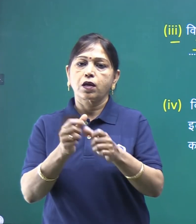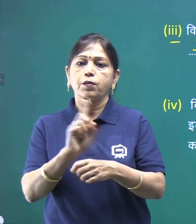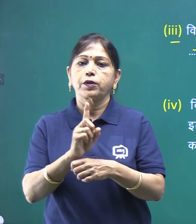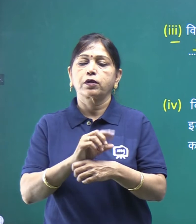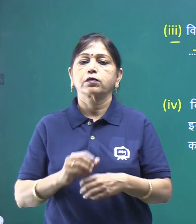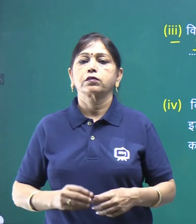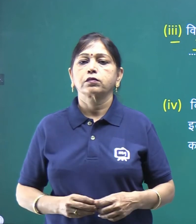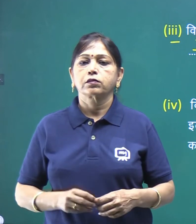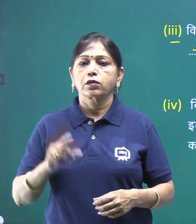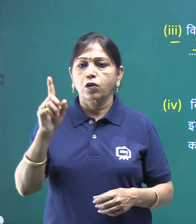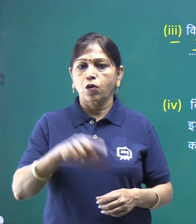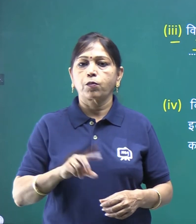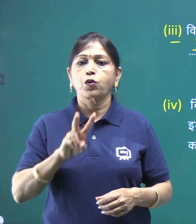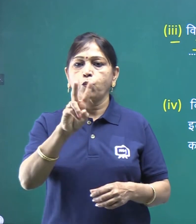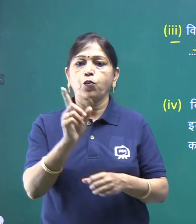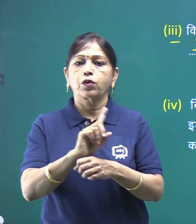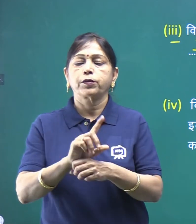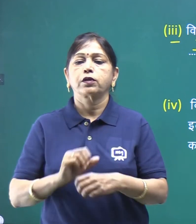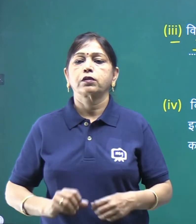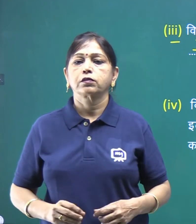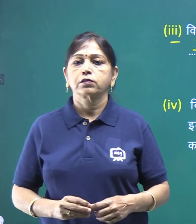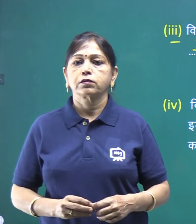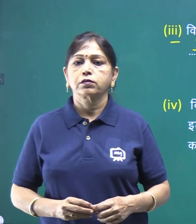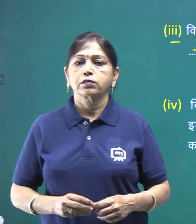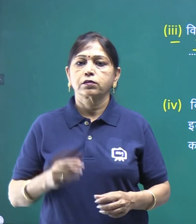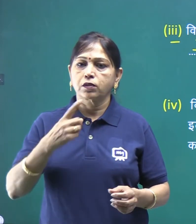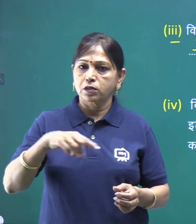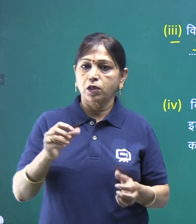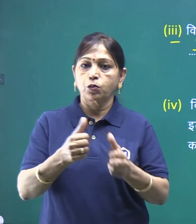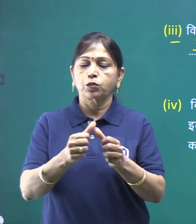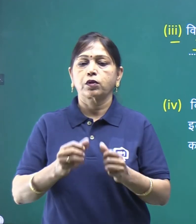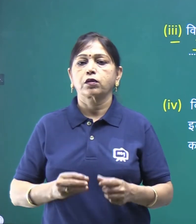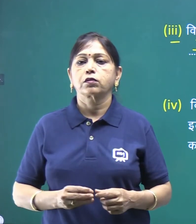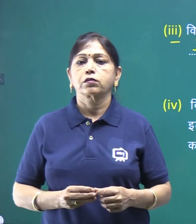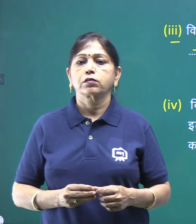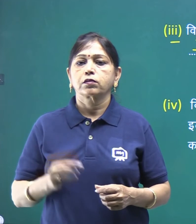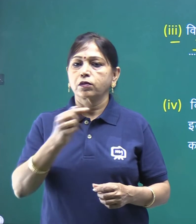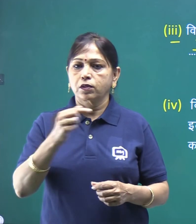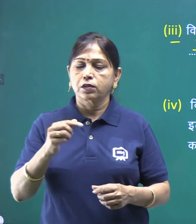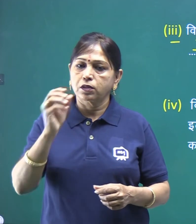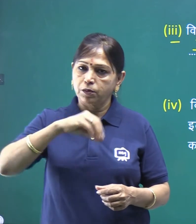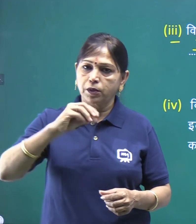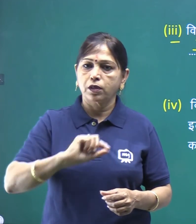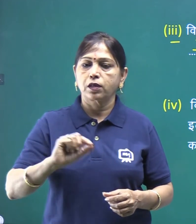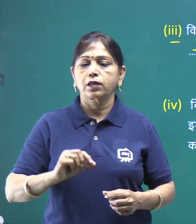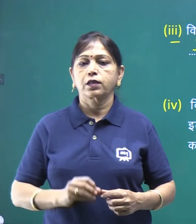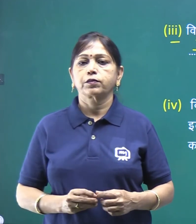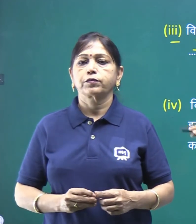अमीटर ऑब्लिक वोल्टमीटर। सही ऑप्शन रिक्त स्थान में लिखेंगे।